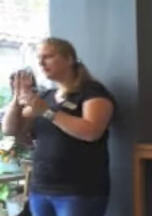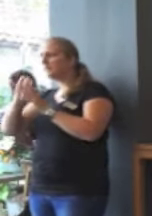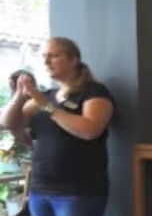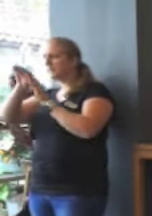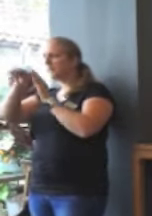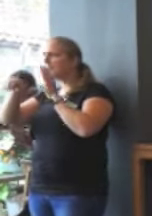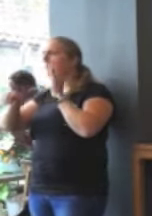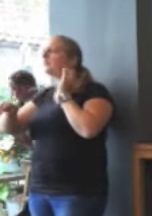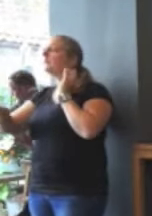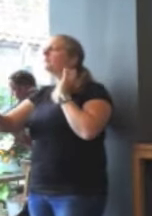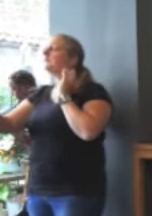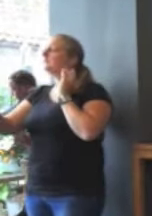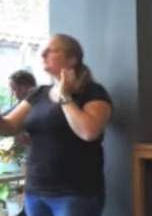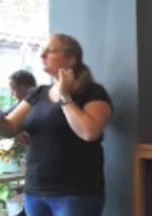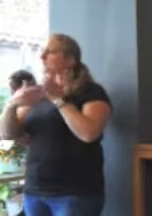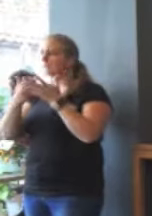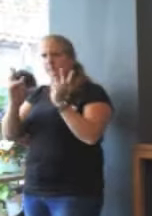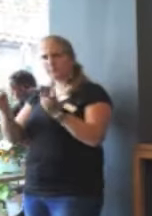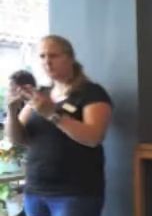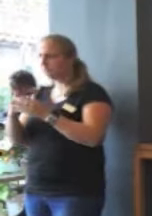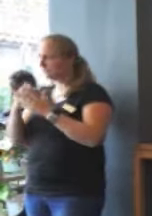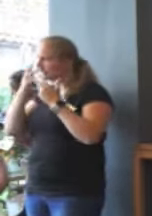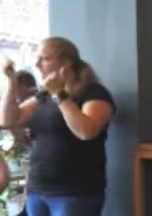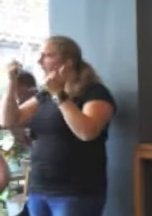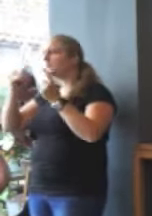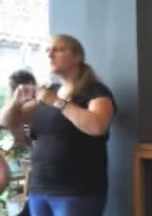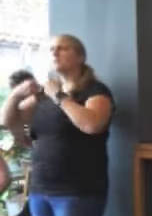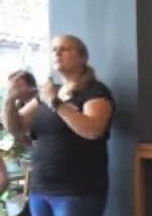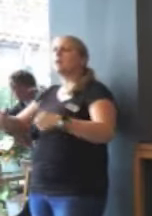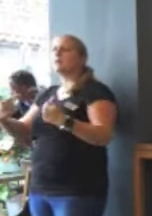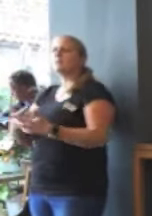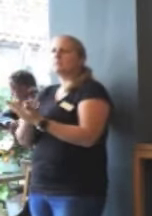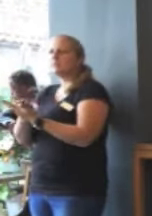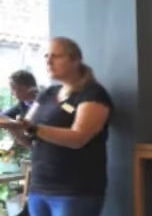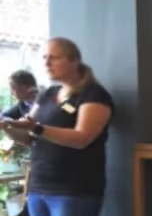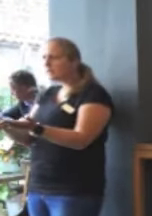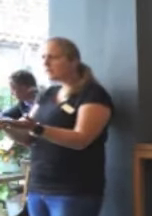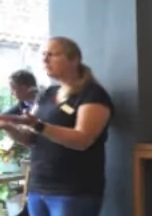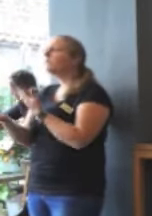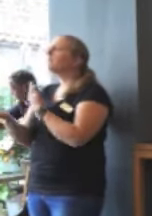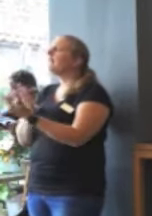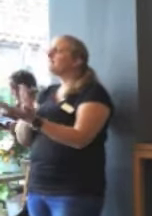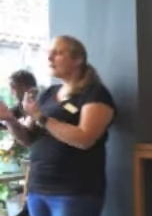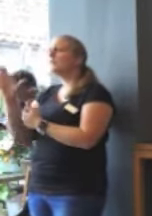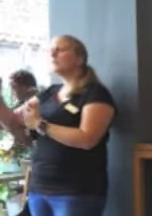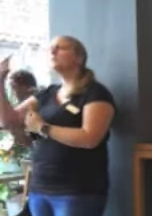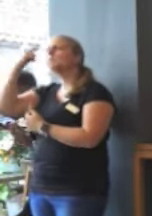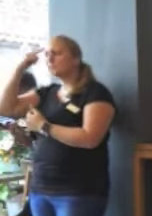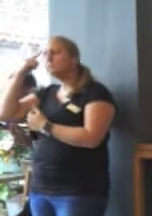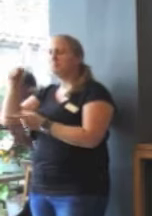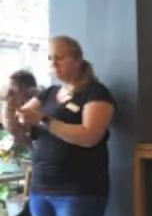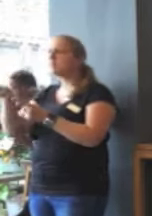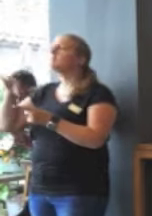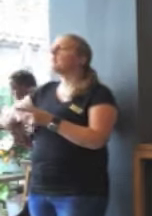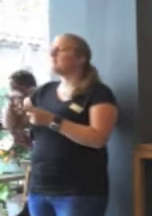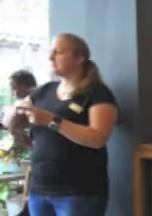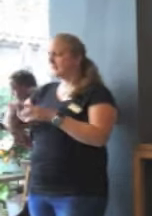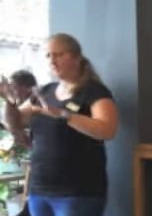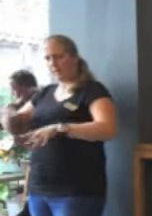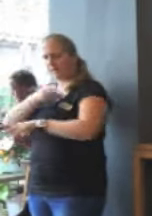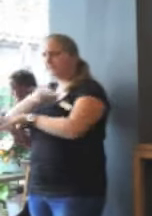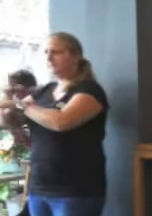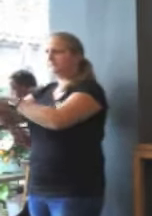Alltså det är inte den här höga utvecklingstakten. Och då tror man framförallt att det beror på den medicinering som man har gjort ett antal